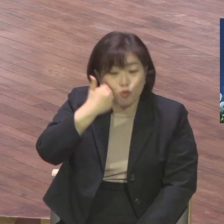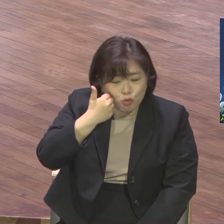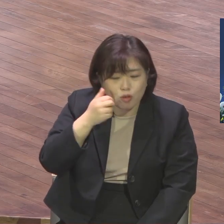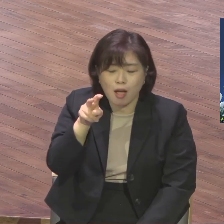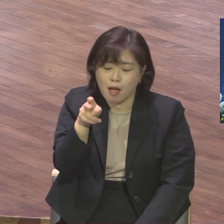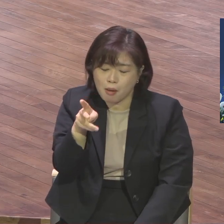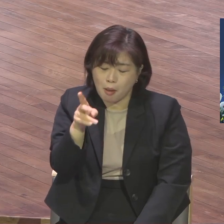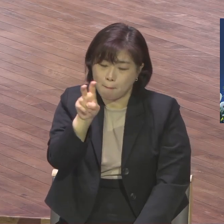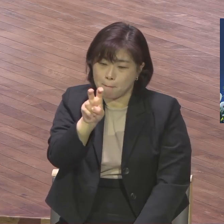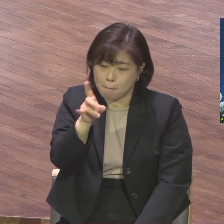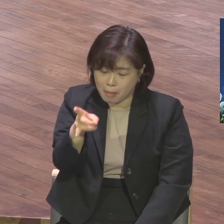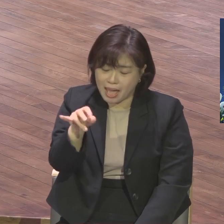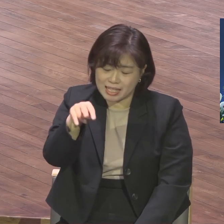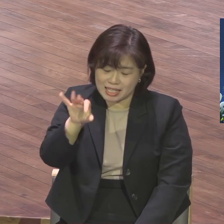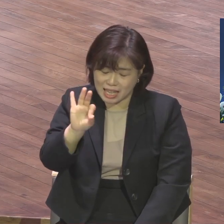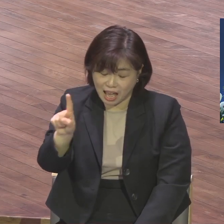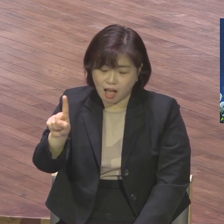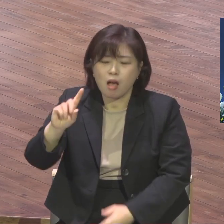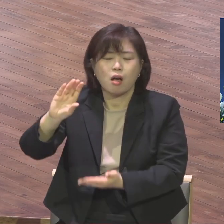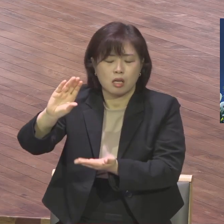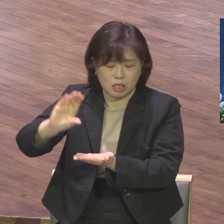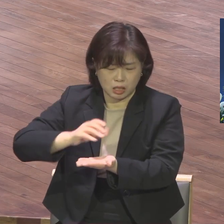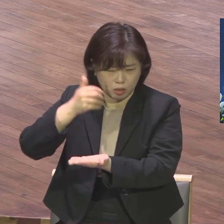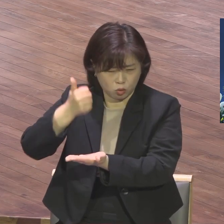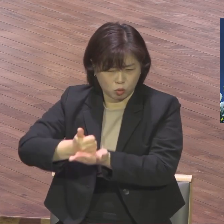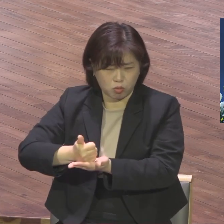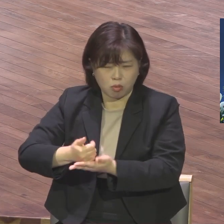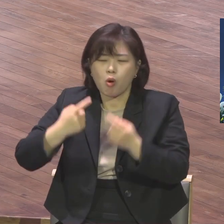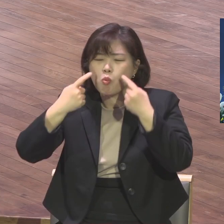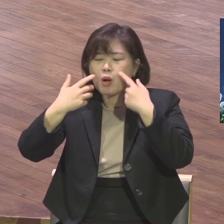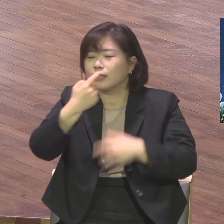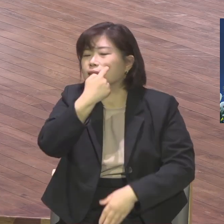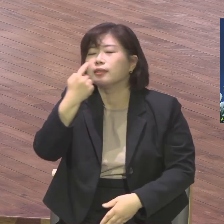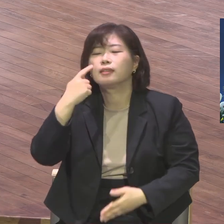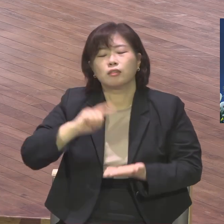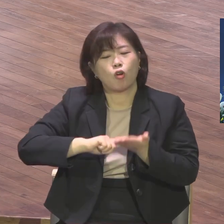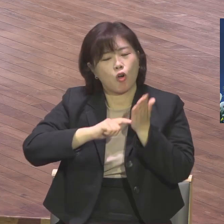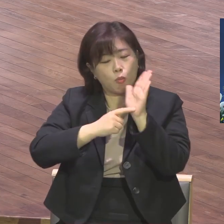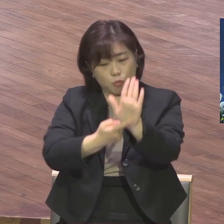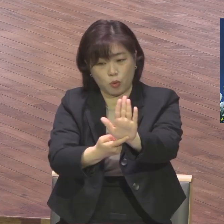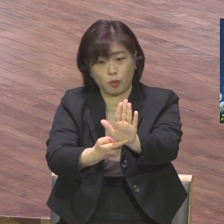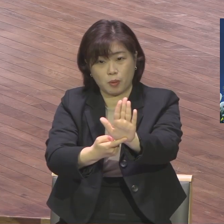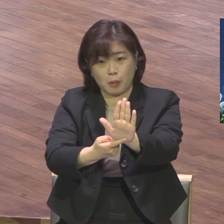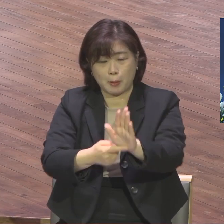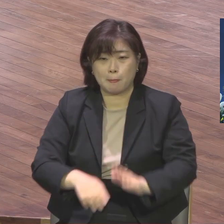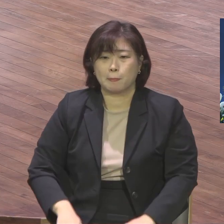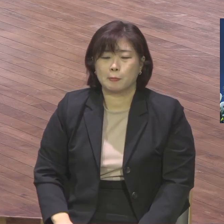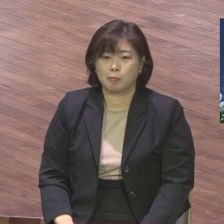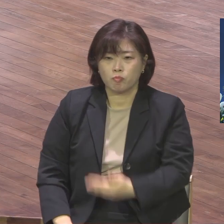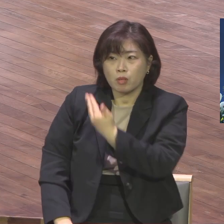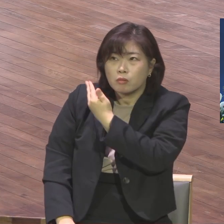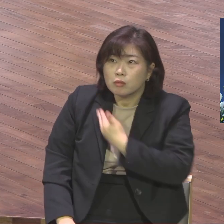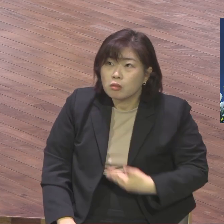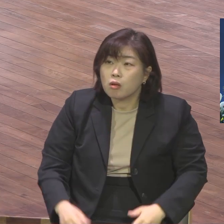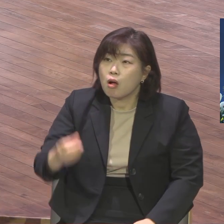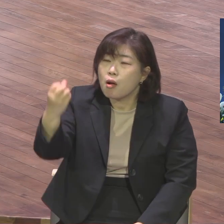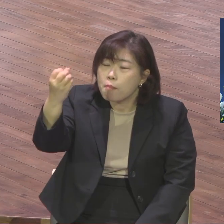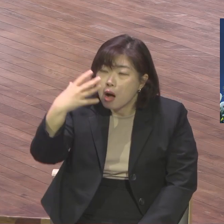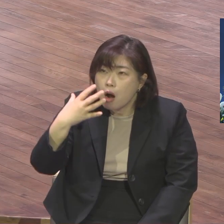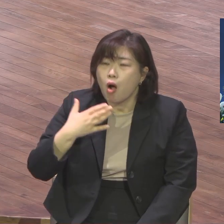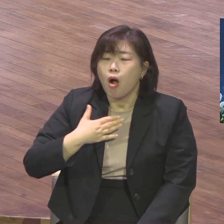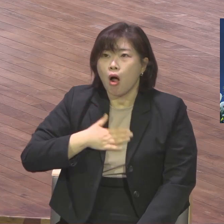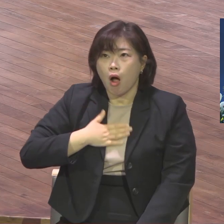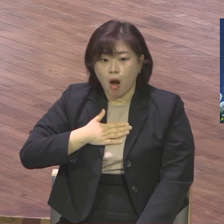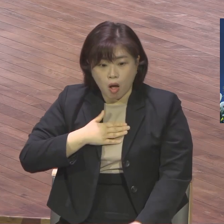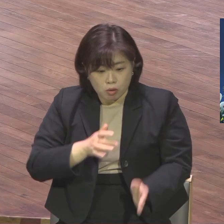무엇보다 예수 그리스도의 변화는요 제자들에게 큰 용기와 소망을 주었어요. 이 변화된 모습